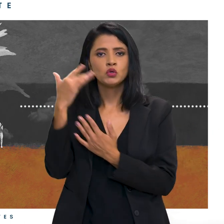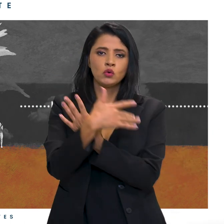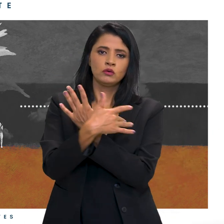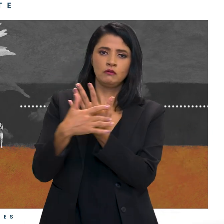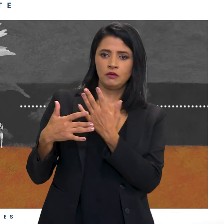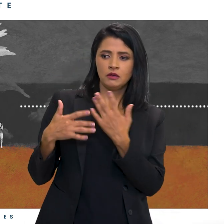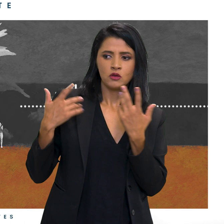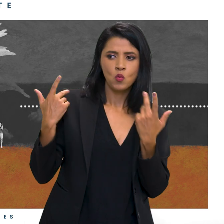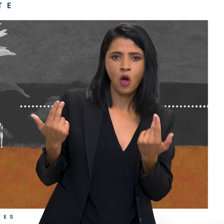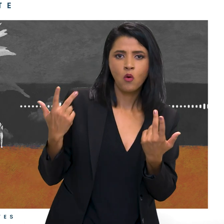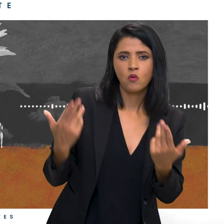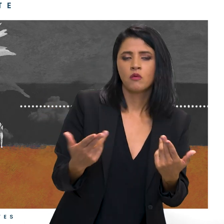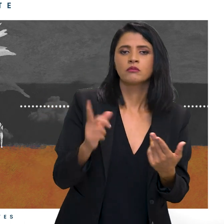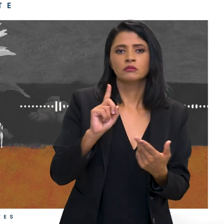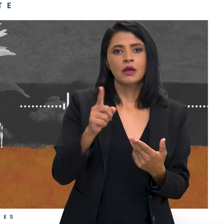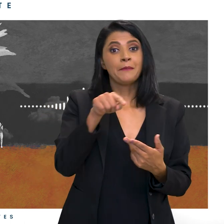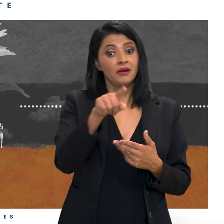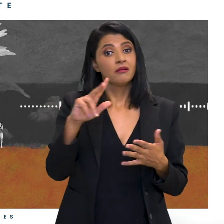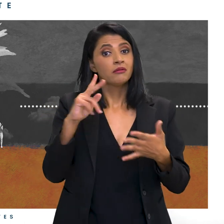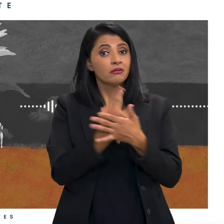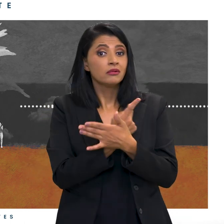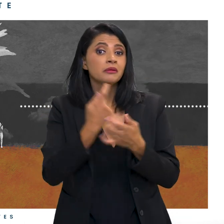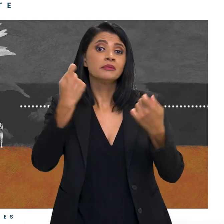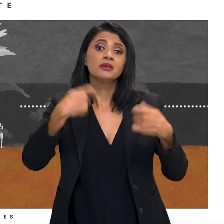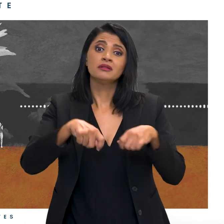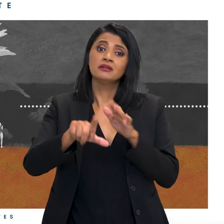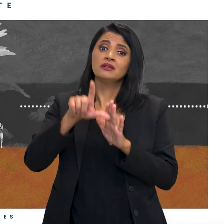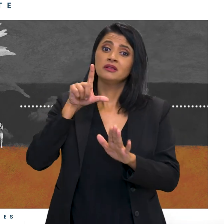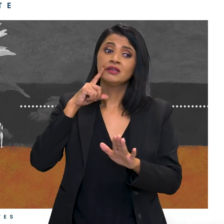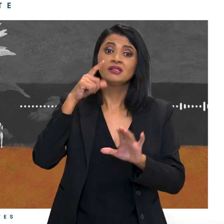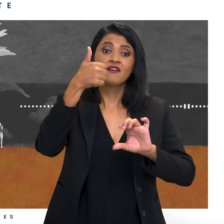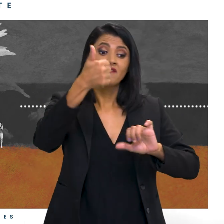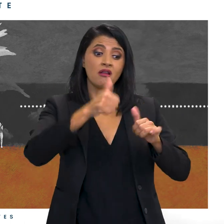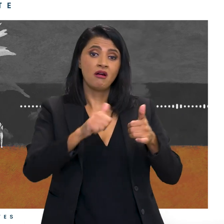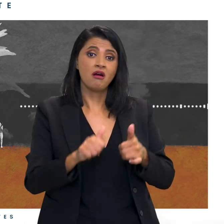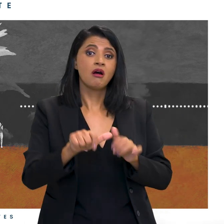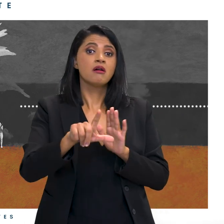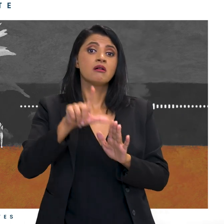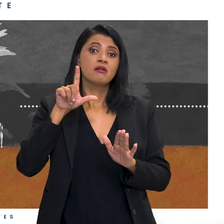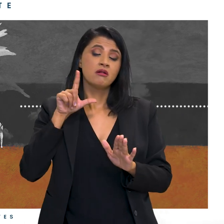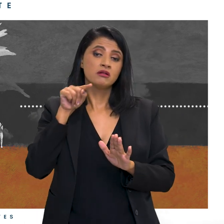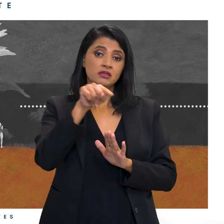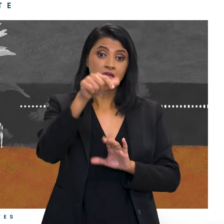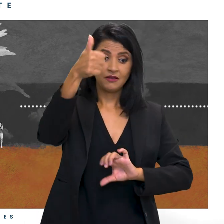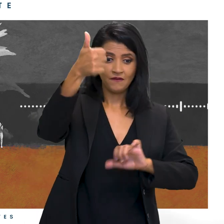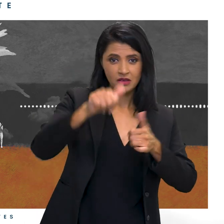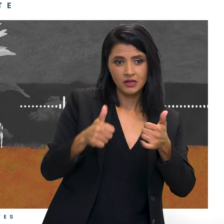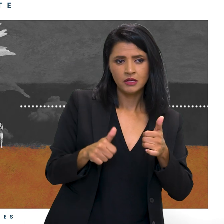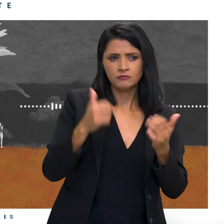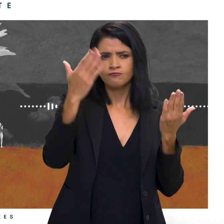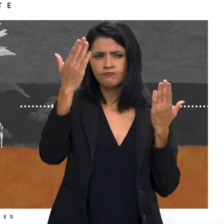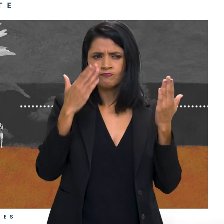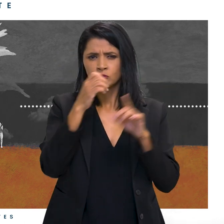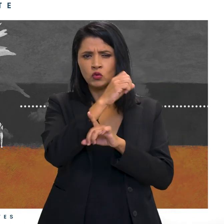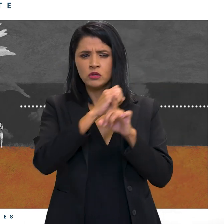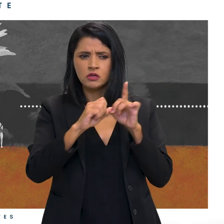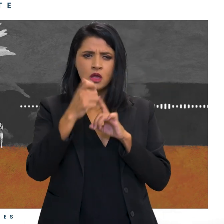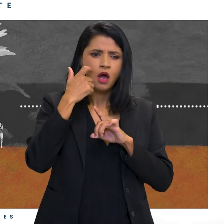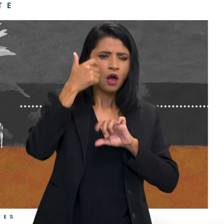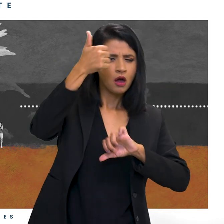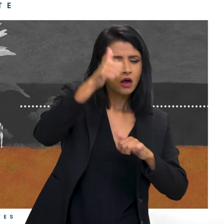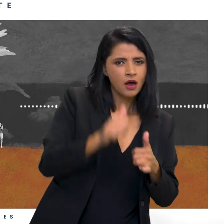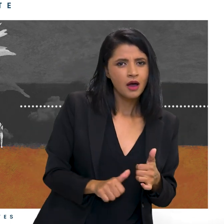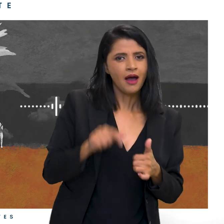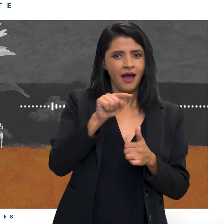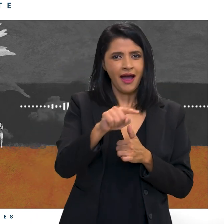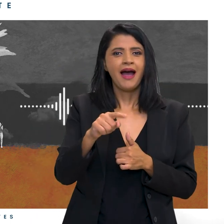à pessoa com deficiência, né? Então, para que isso aconteça, é necessário haver uma avaliação. E nessa avaliação